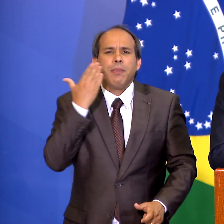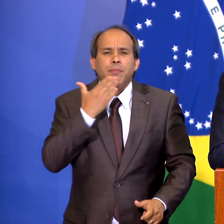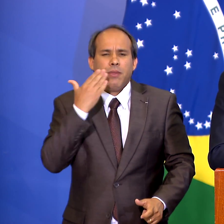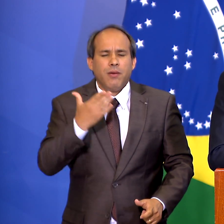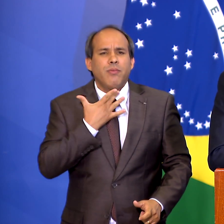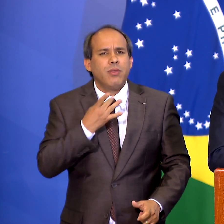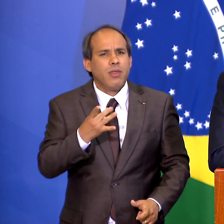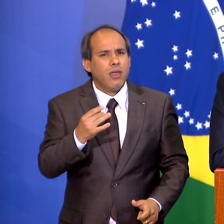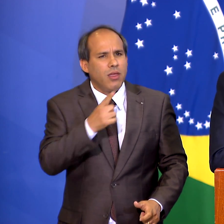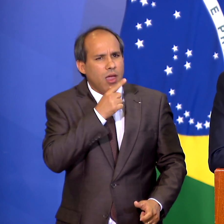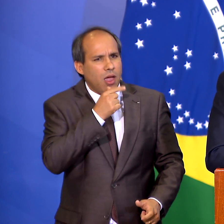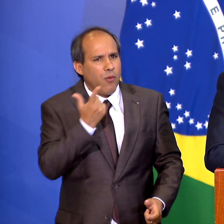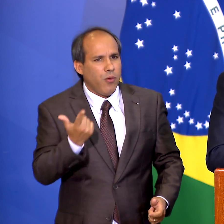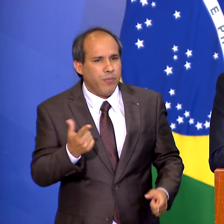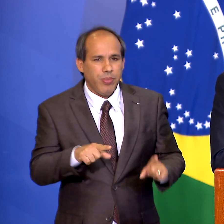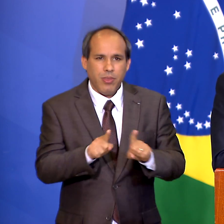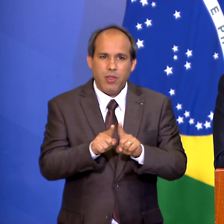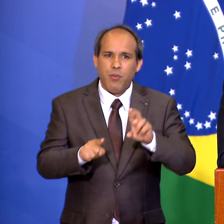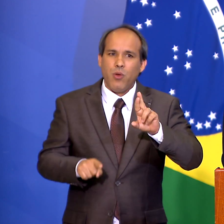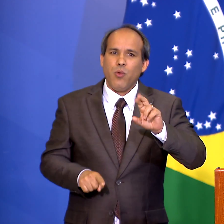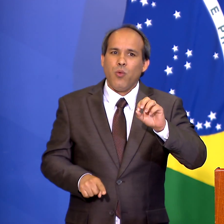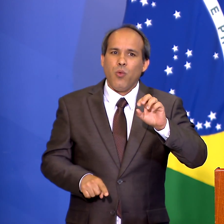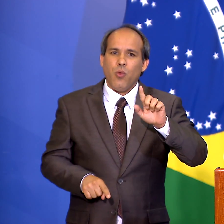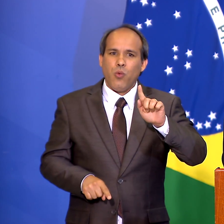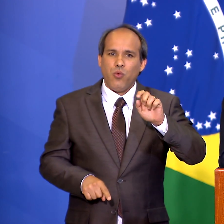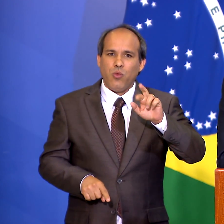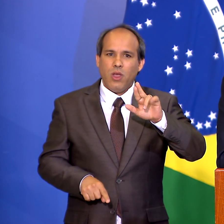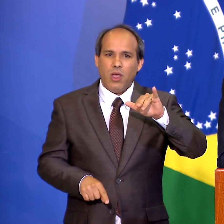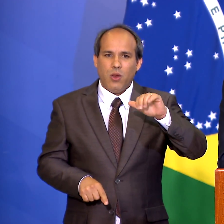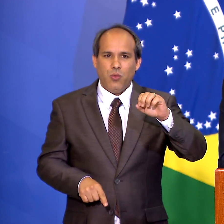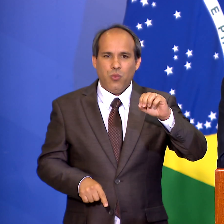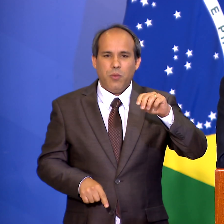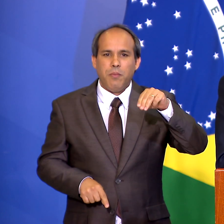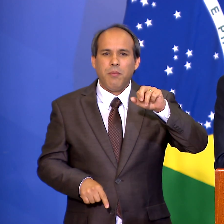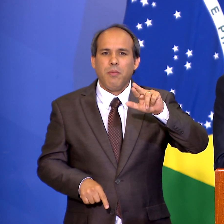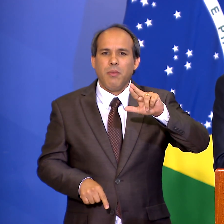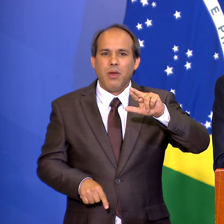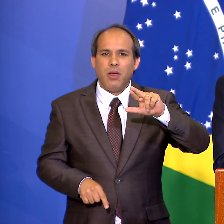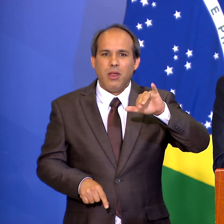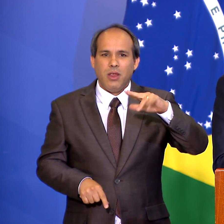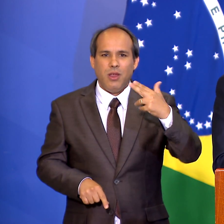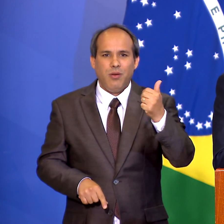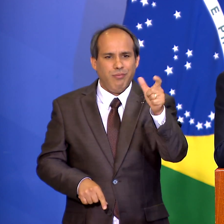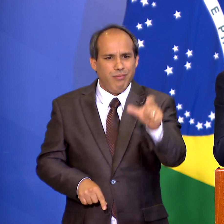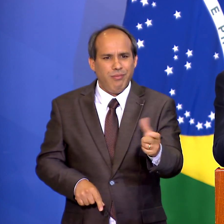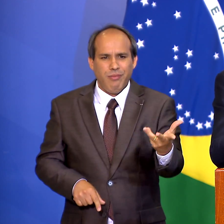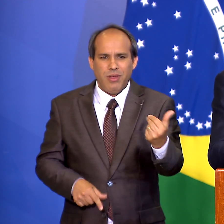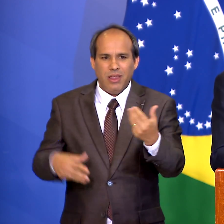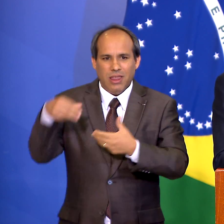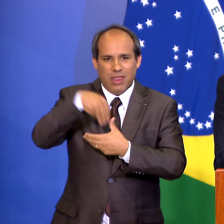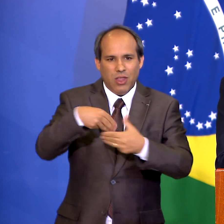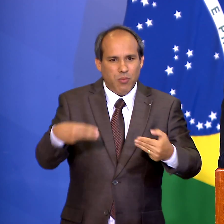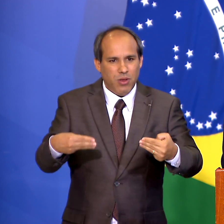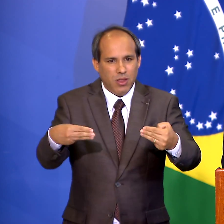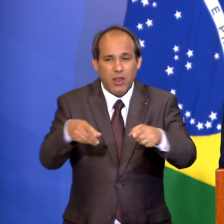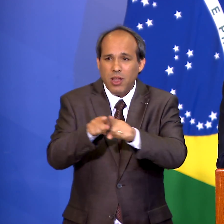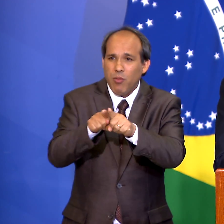E o Rogério Marinho, realmente uma pessoa fantástica no seu ministério, como são os